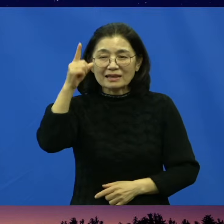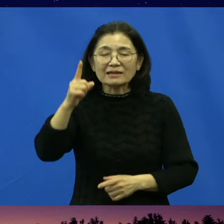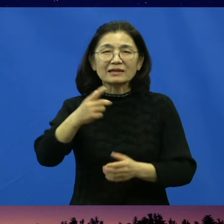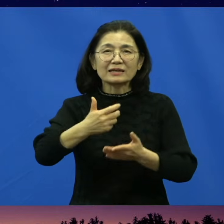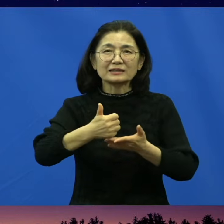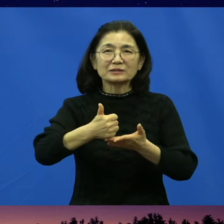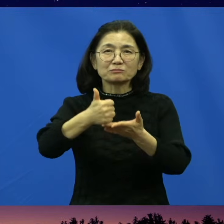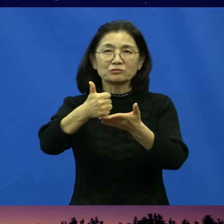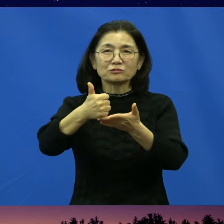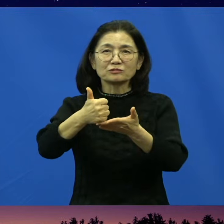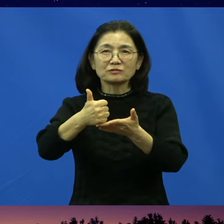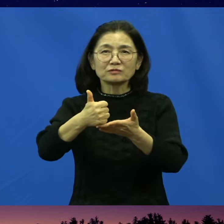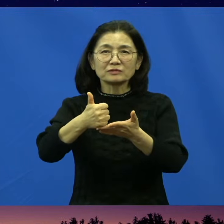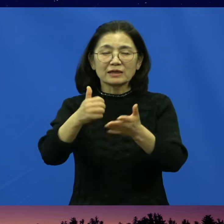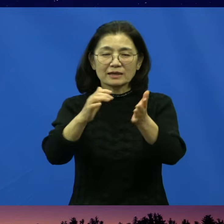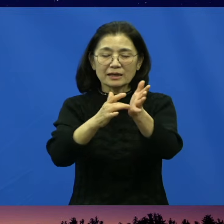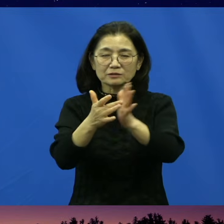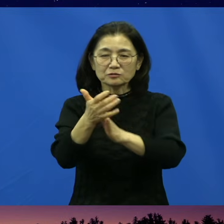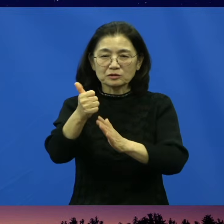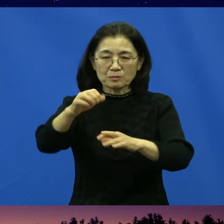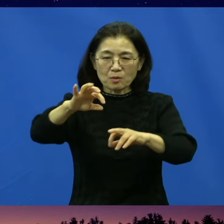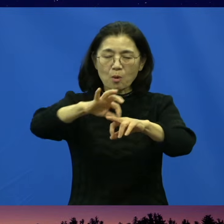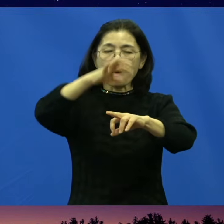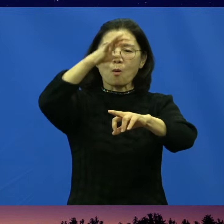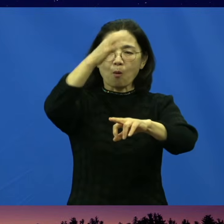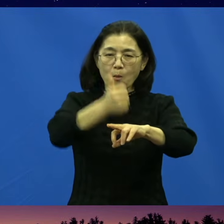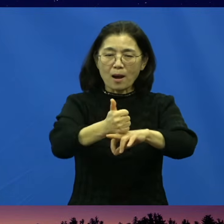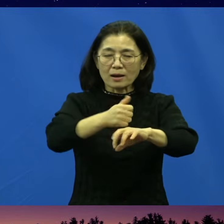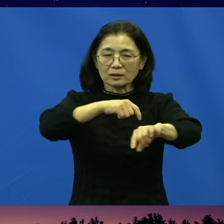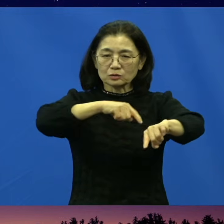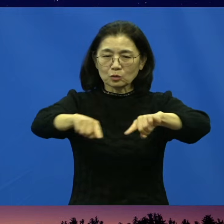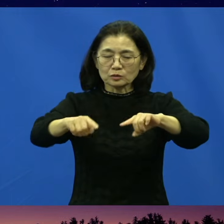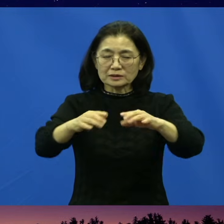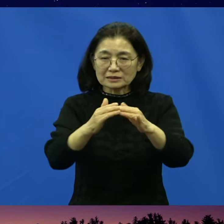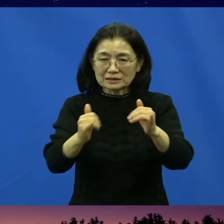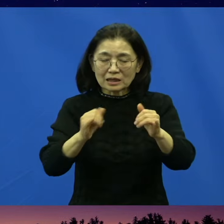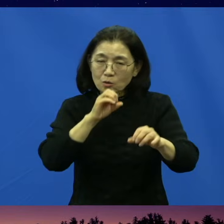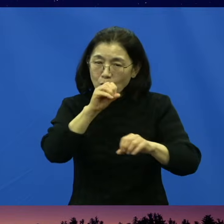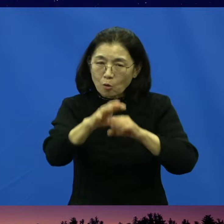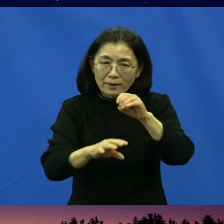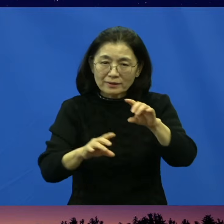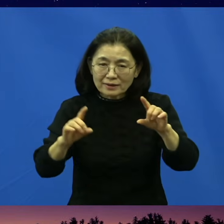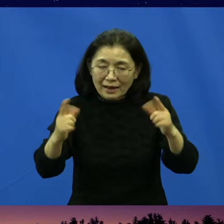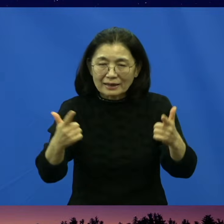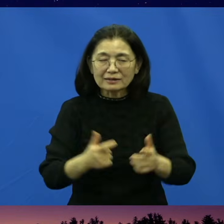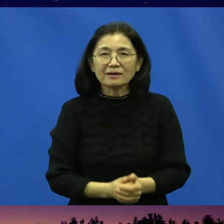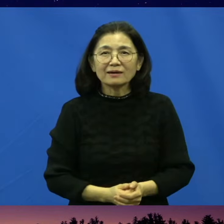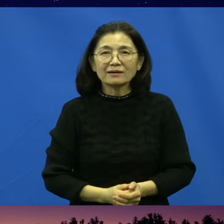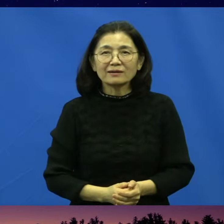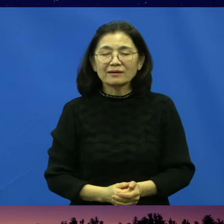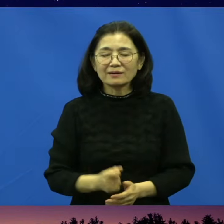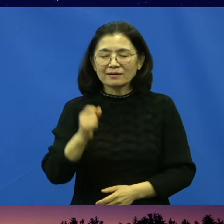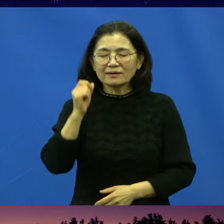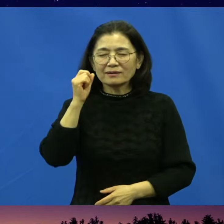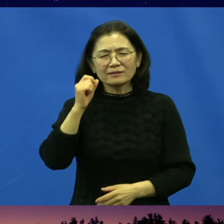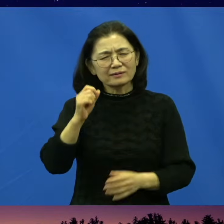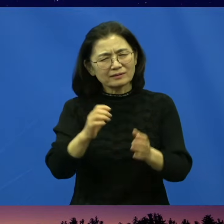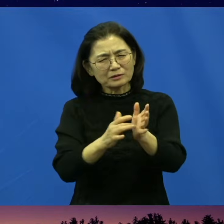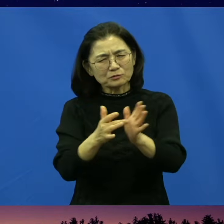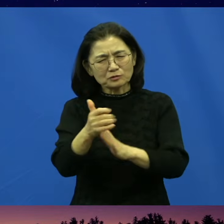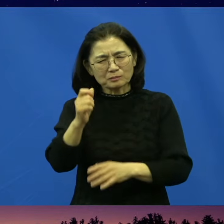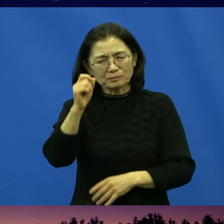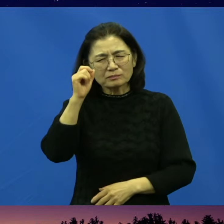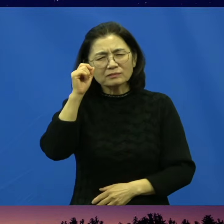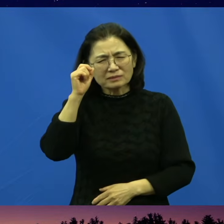우리의 왕이요, 그분이 통치자요, 주관자, 이런 고백이 아니라 그분 좀 대단하구나, 이런 의미예요. 왜